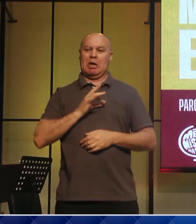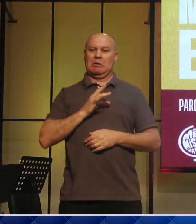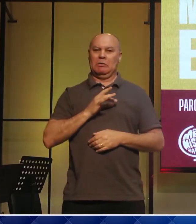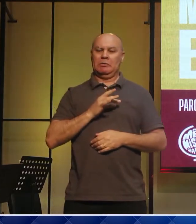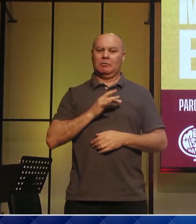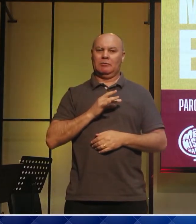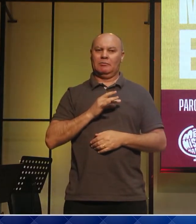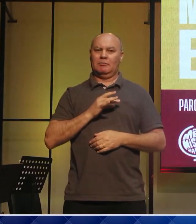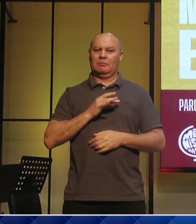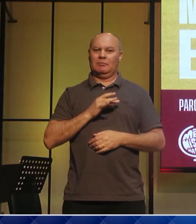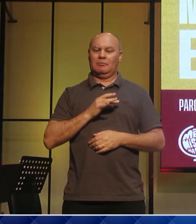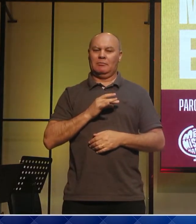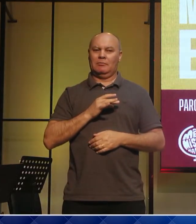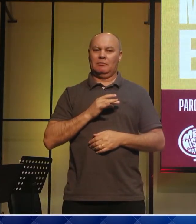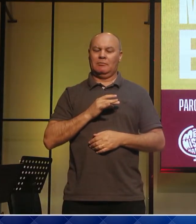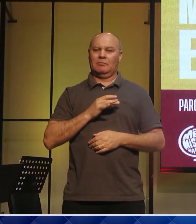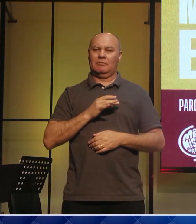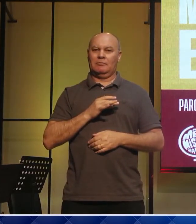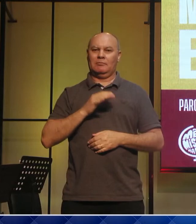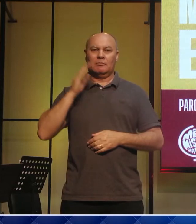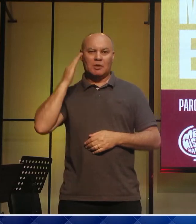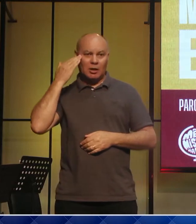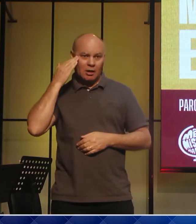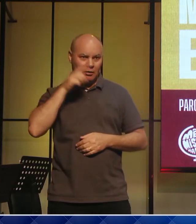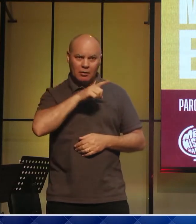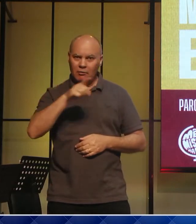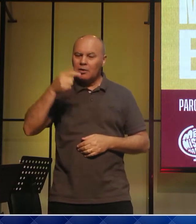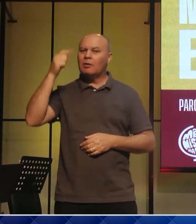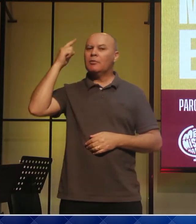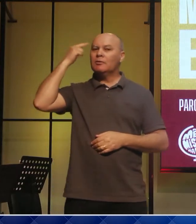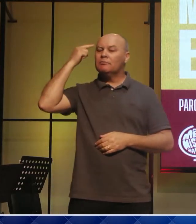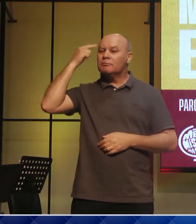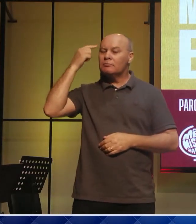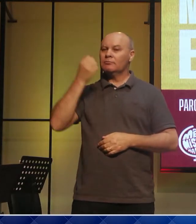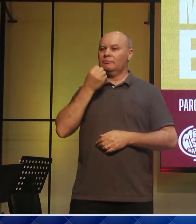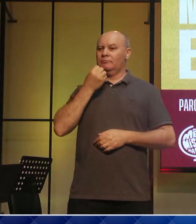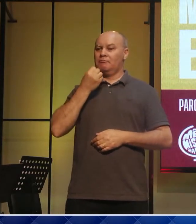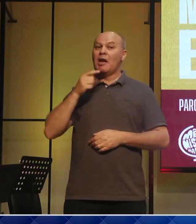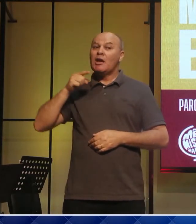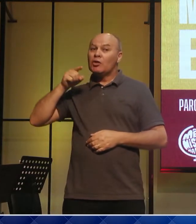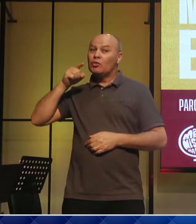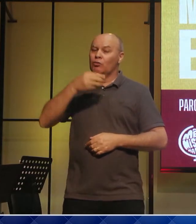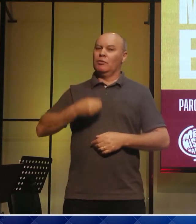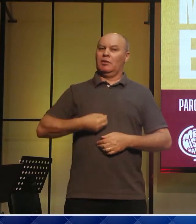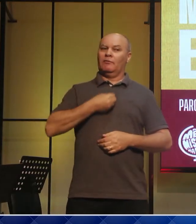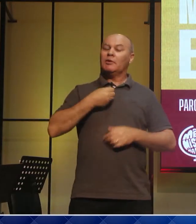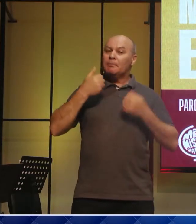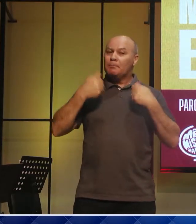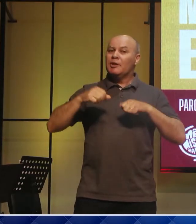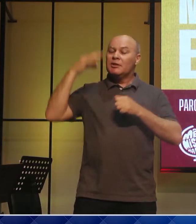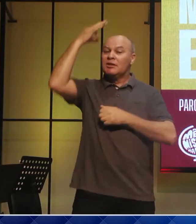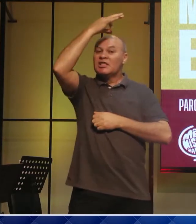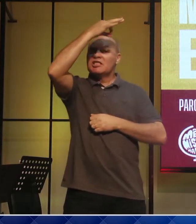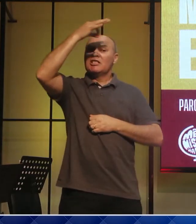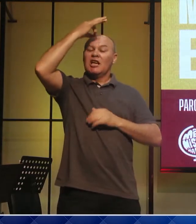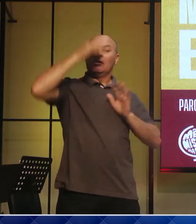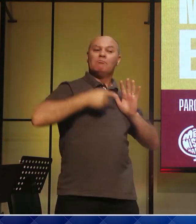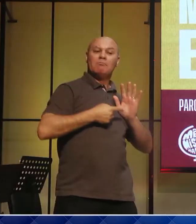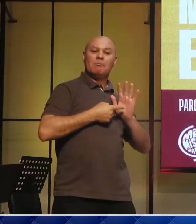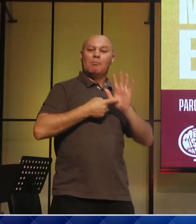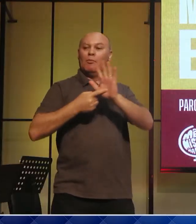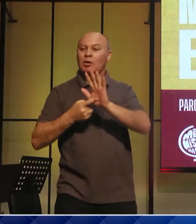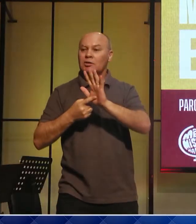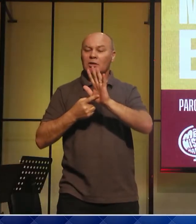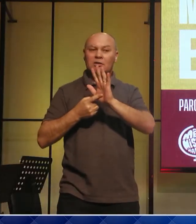Para os outros. Pense nisso. Se santificar em favor de Pedro. Se santificar